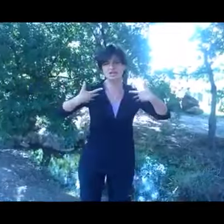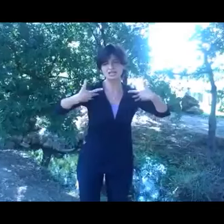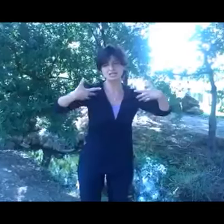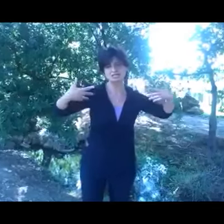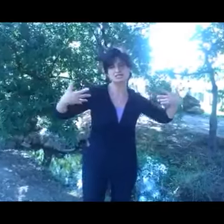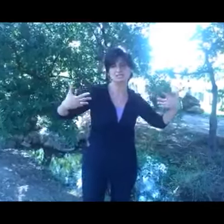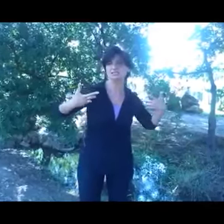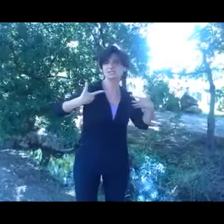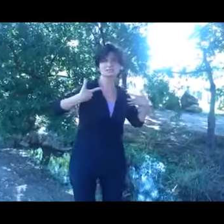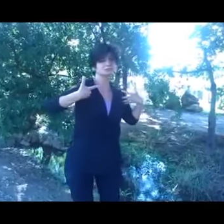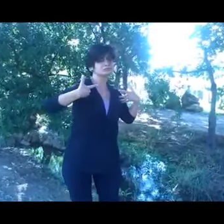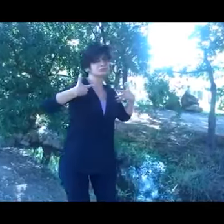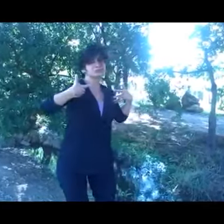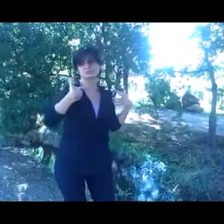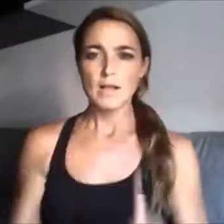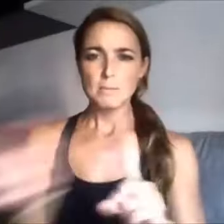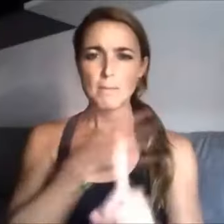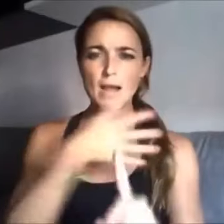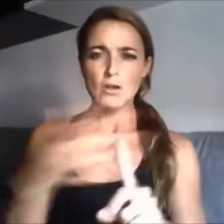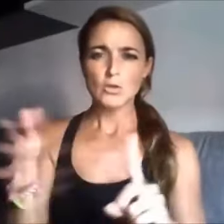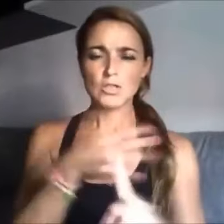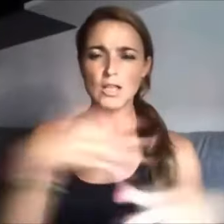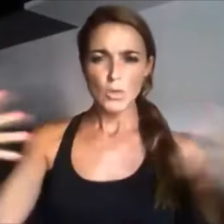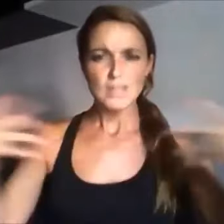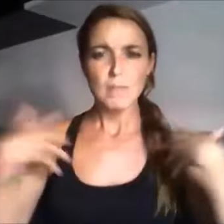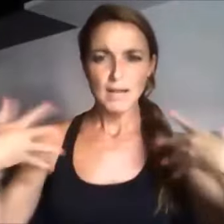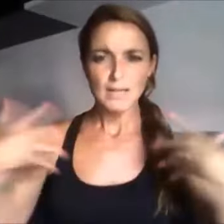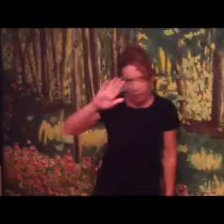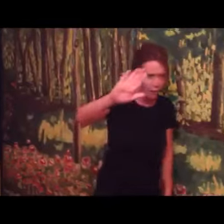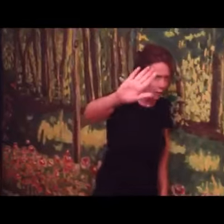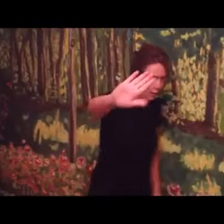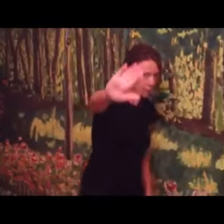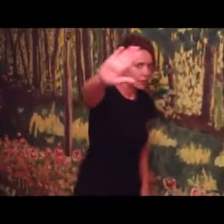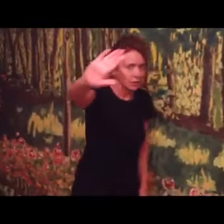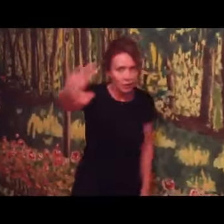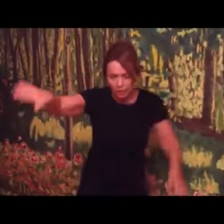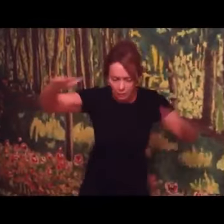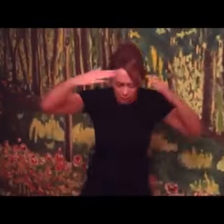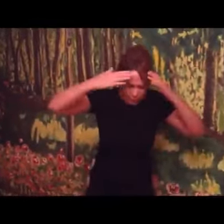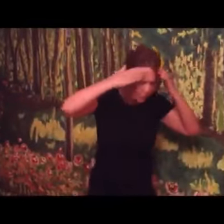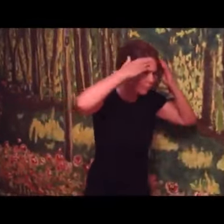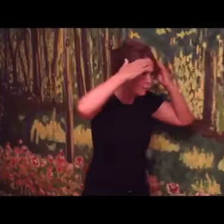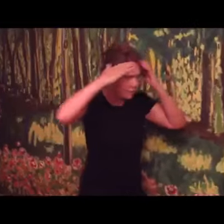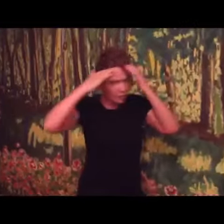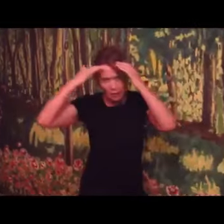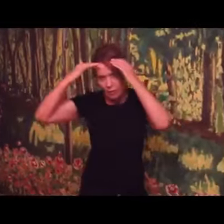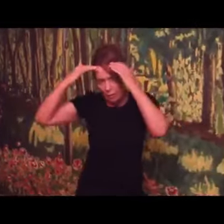¡Ay, dolores! Los palos en tu espalda, la tortura en tu mente